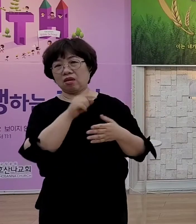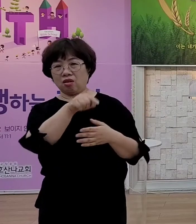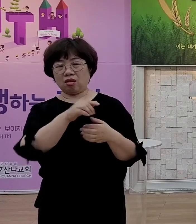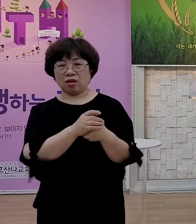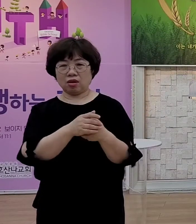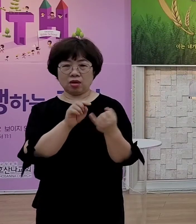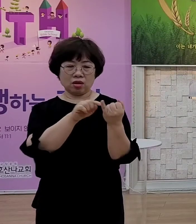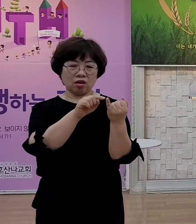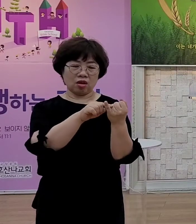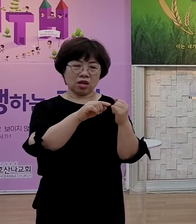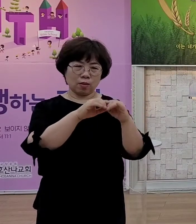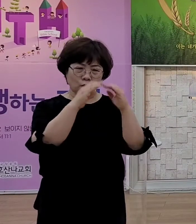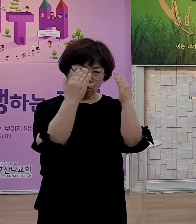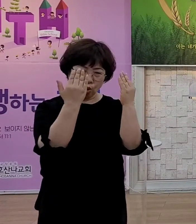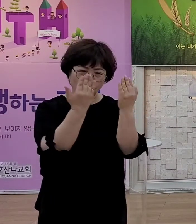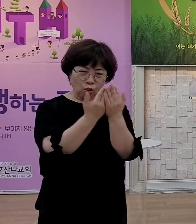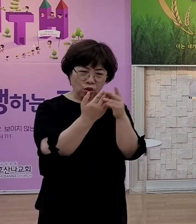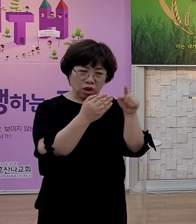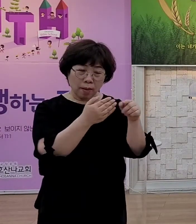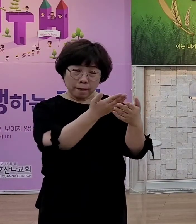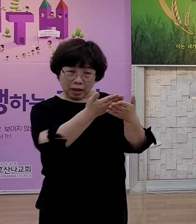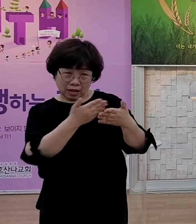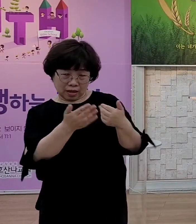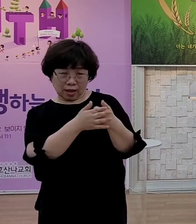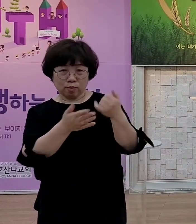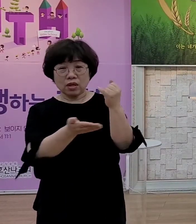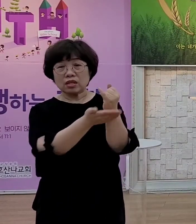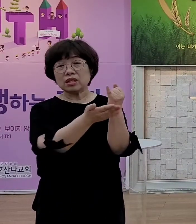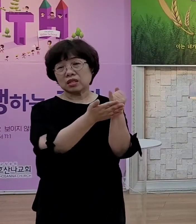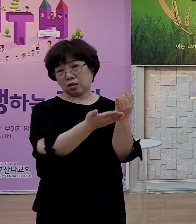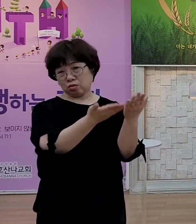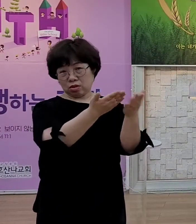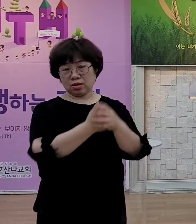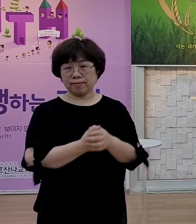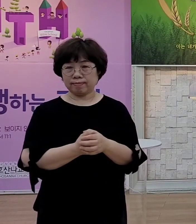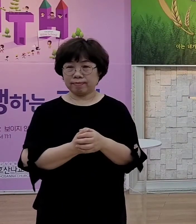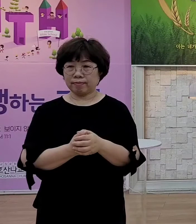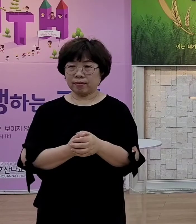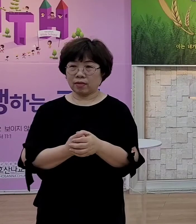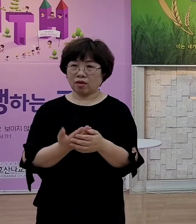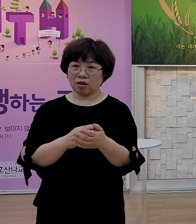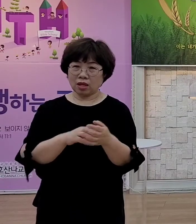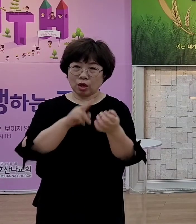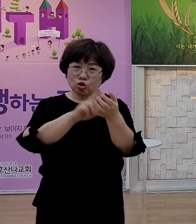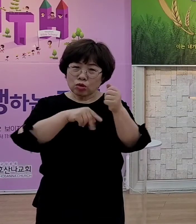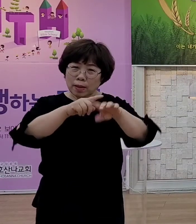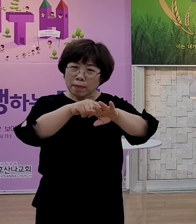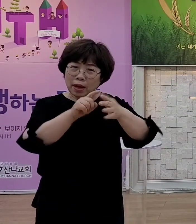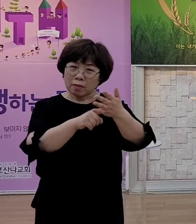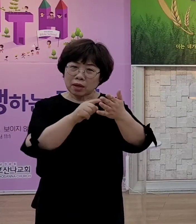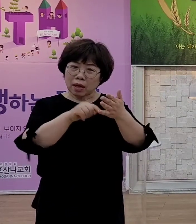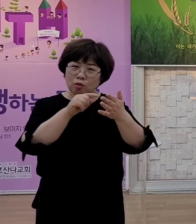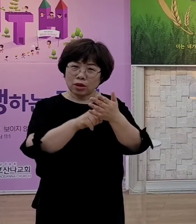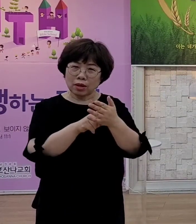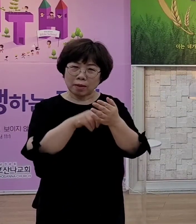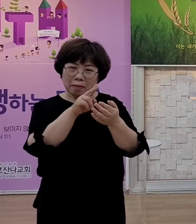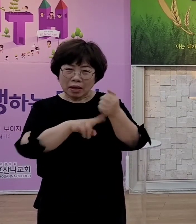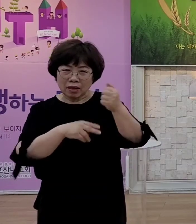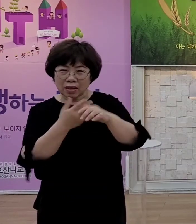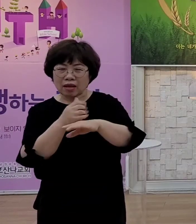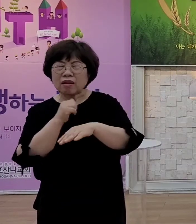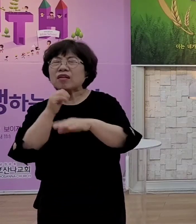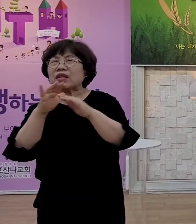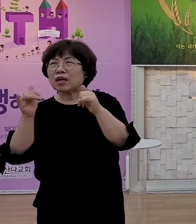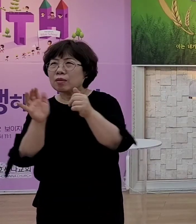그 여인의 전부를 받으신 거예요. 그래서 칭찬하신 거예요. 근데 그 가룟 유다의 마음에는 저거 팔아가지고 누구 가난한